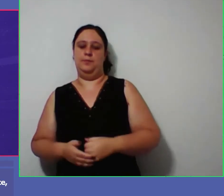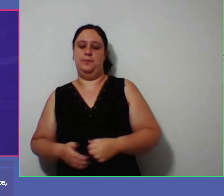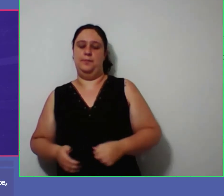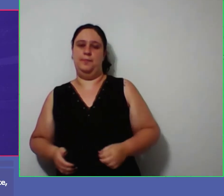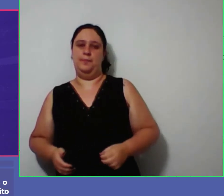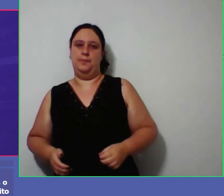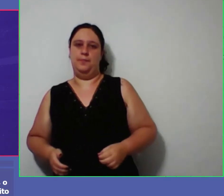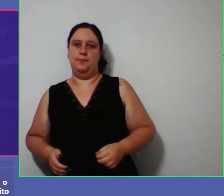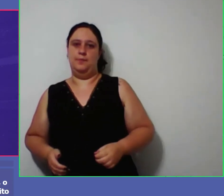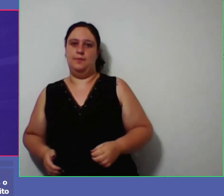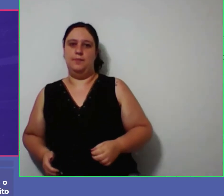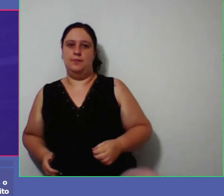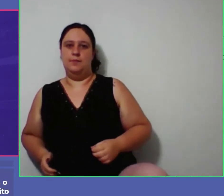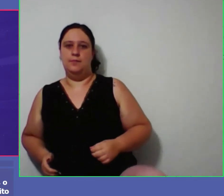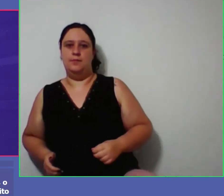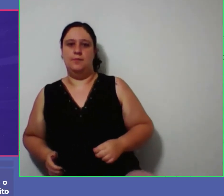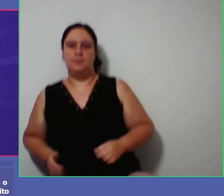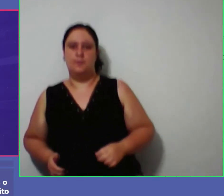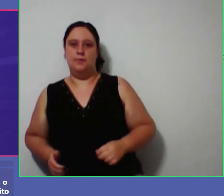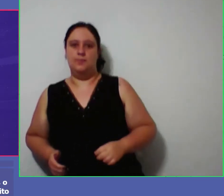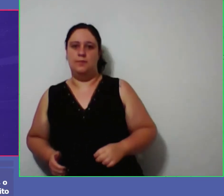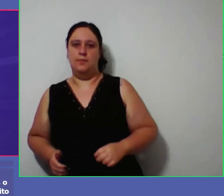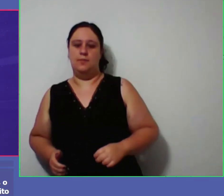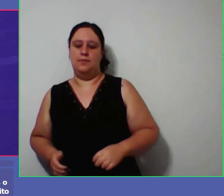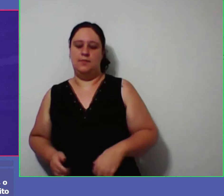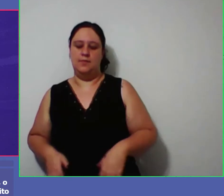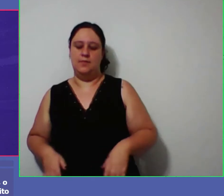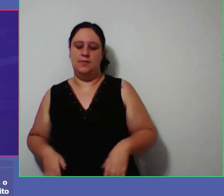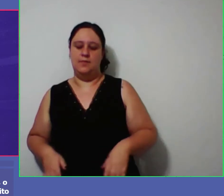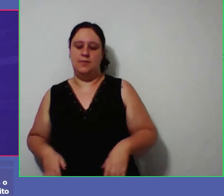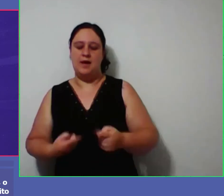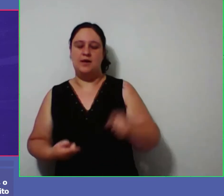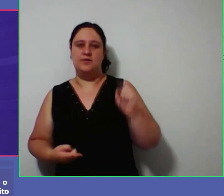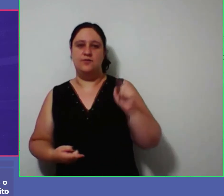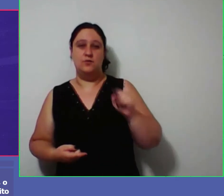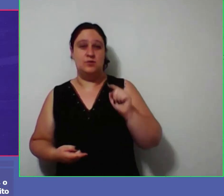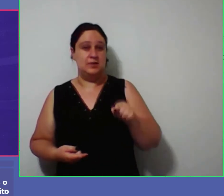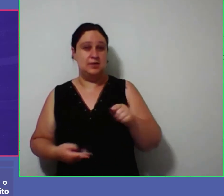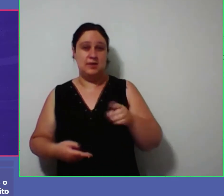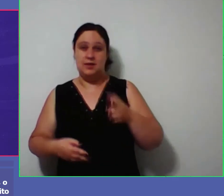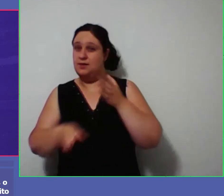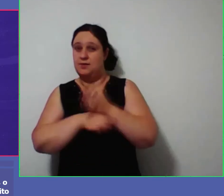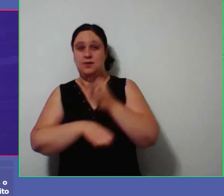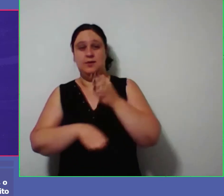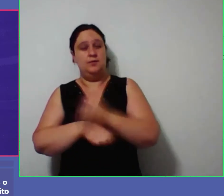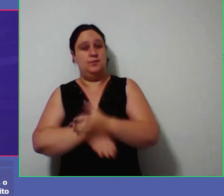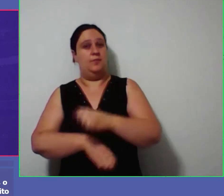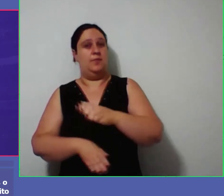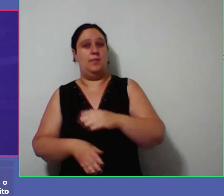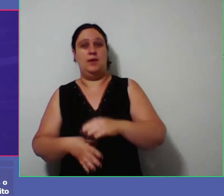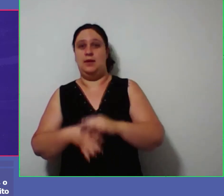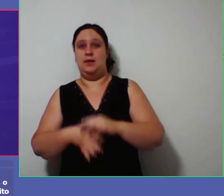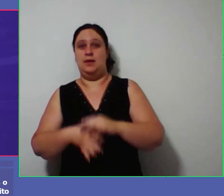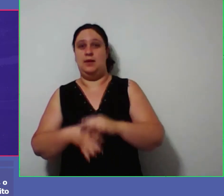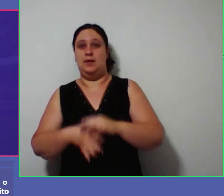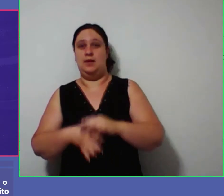Vós, porém, não estáis na carne, mas no Espírito. Irmãos, esta